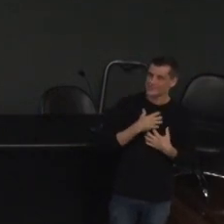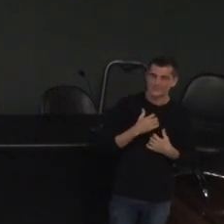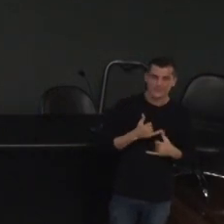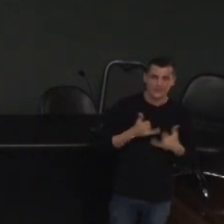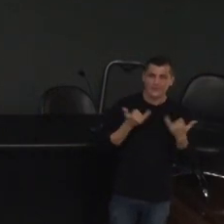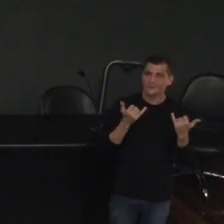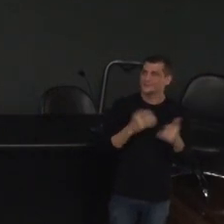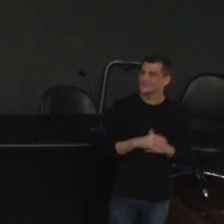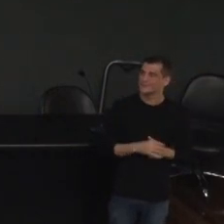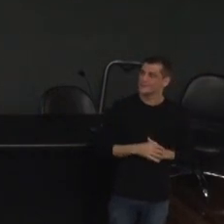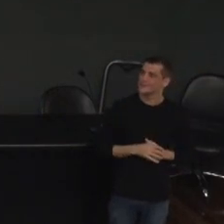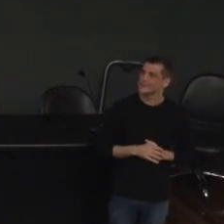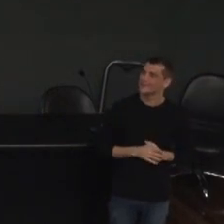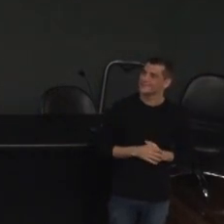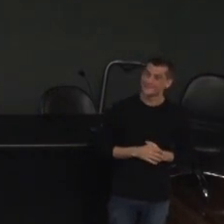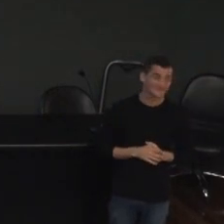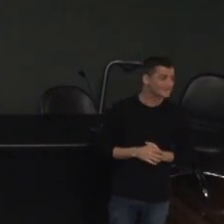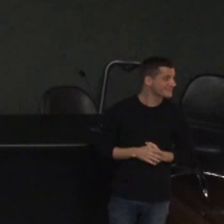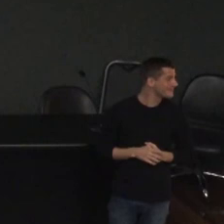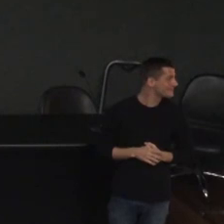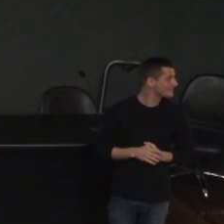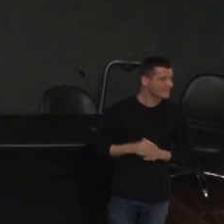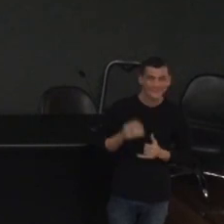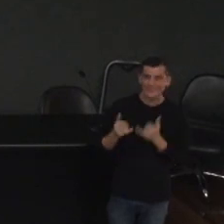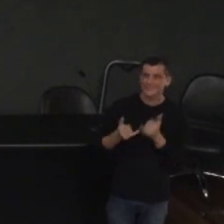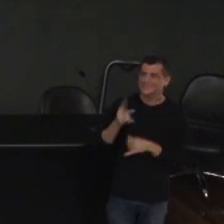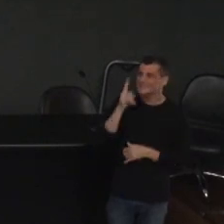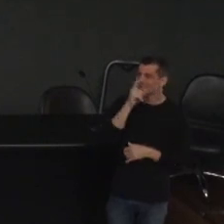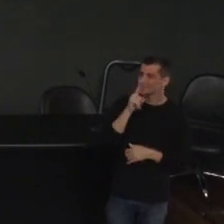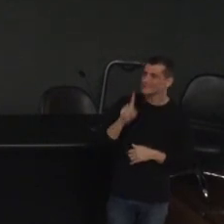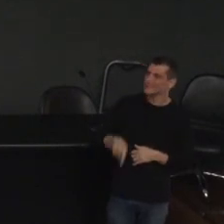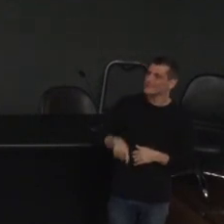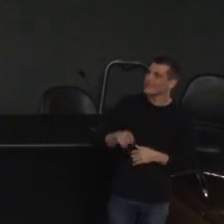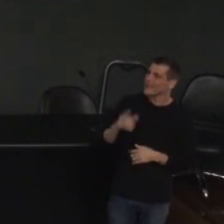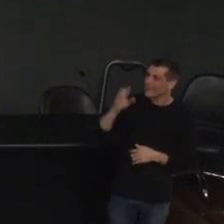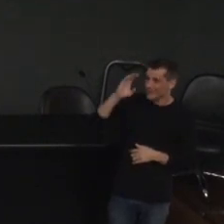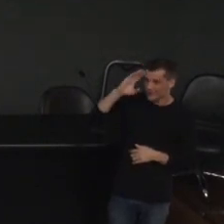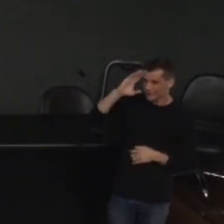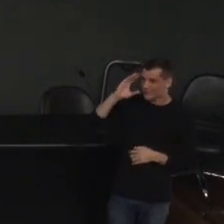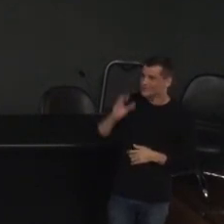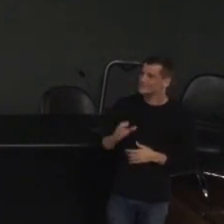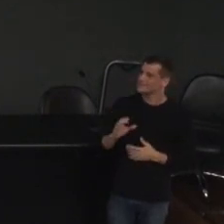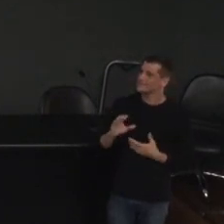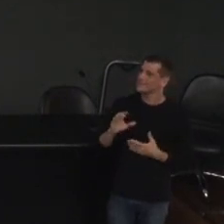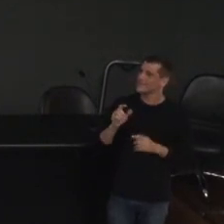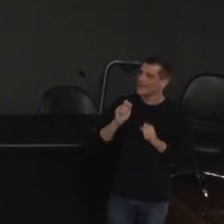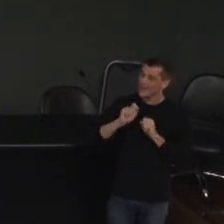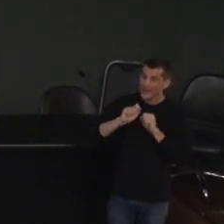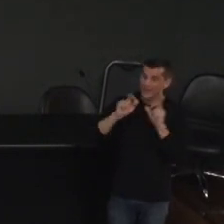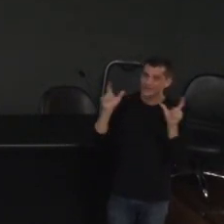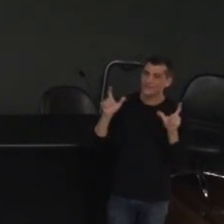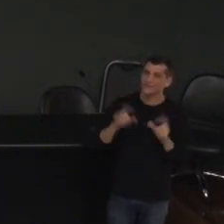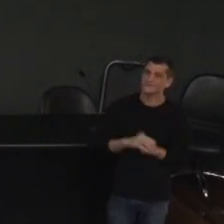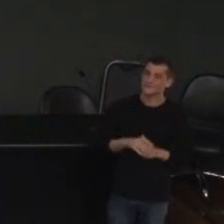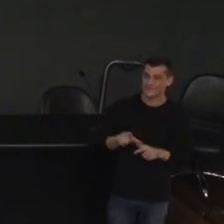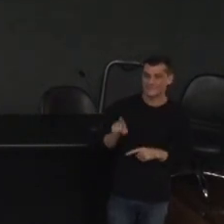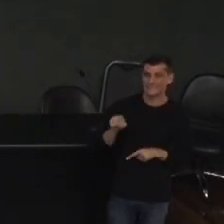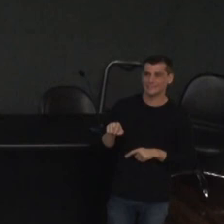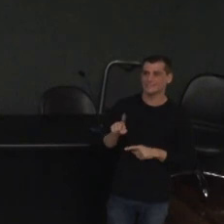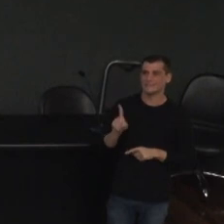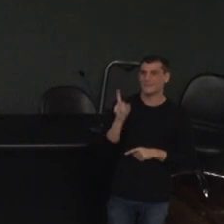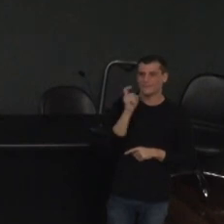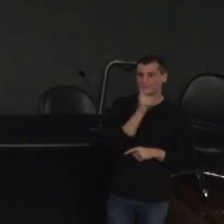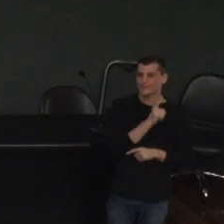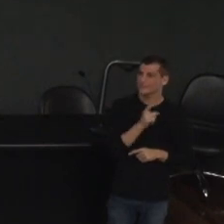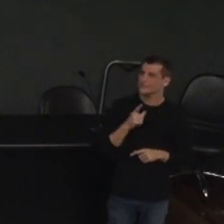difícil acordar em Curitiba hoje tem um amigo meu que tirou uma foto botou no Instagram ele mora numa